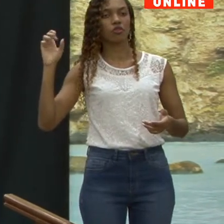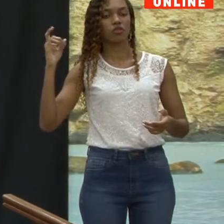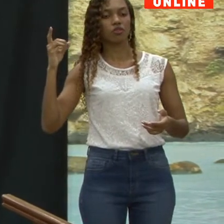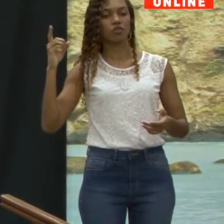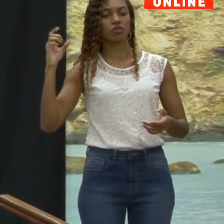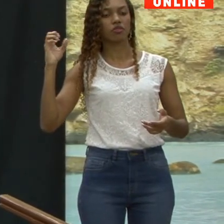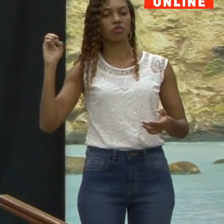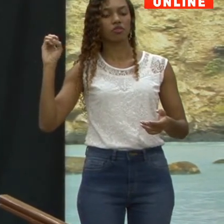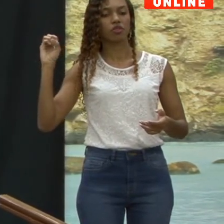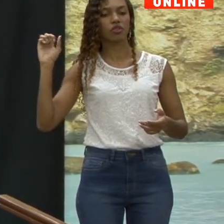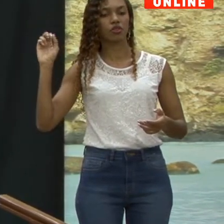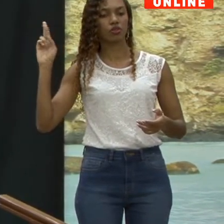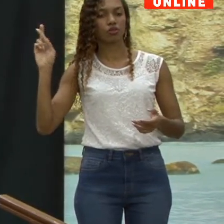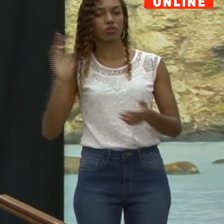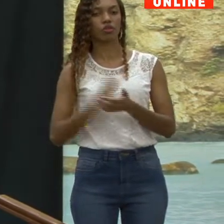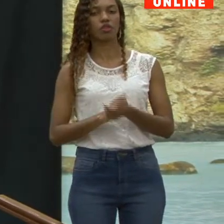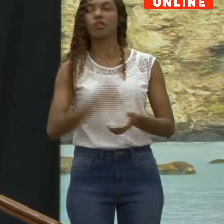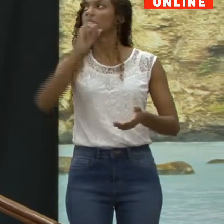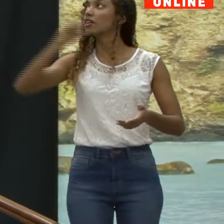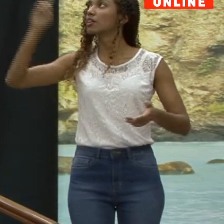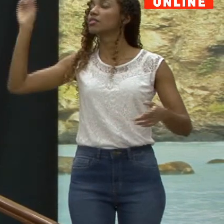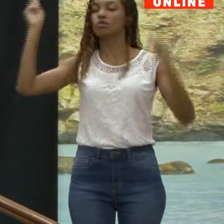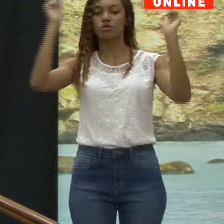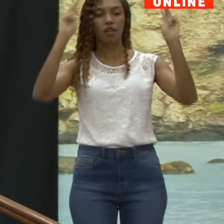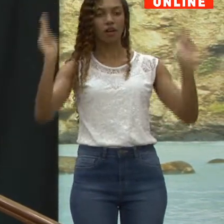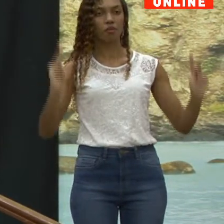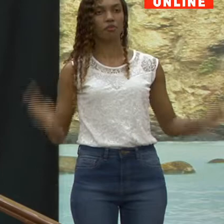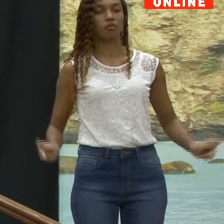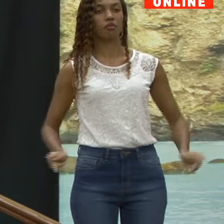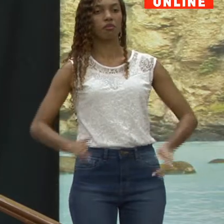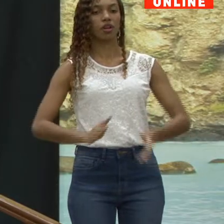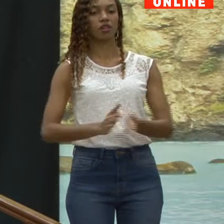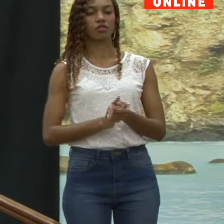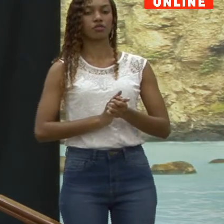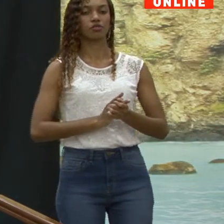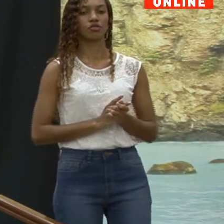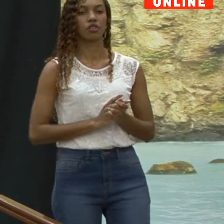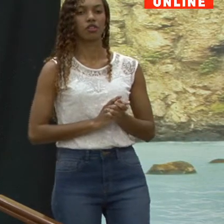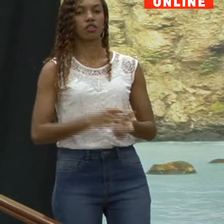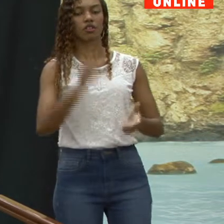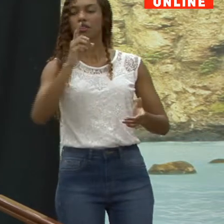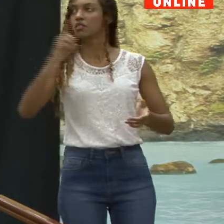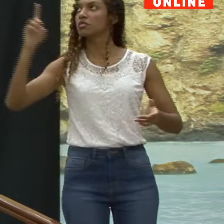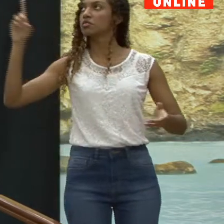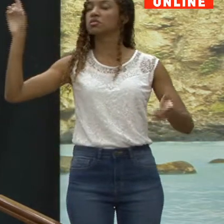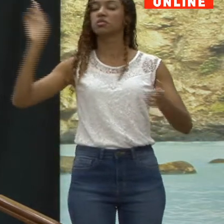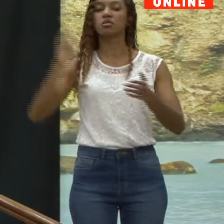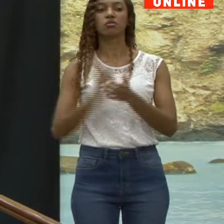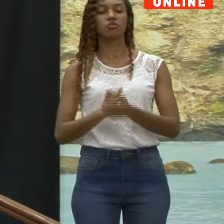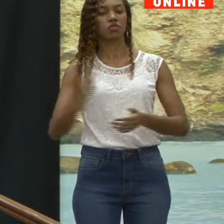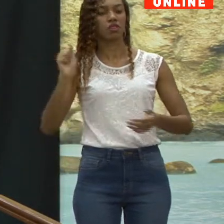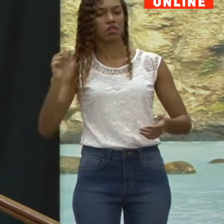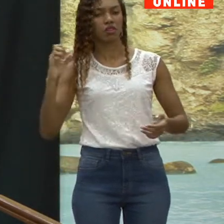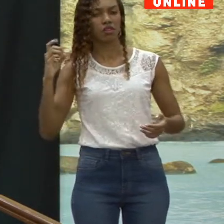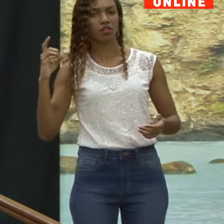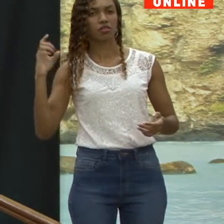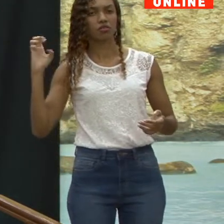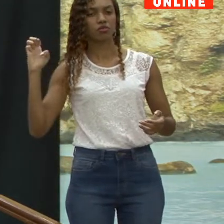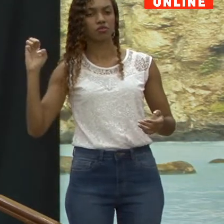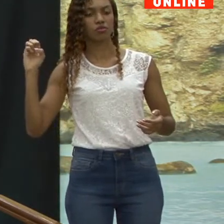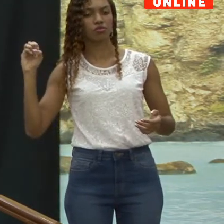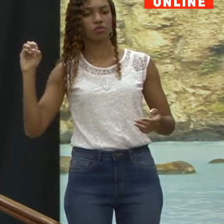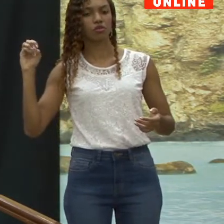Deus Todo-Poderoso, Jeová, Rafa, Adonai, Hashem. Sabe quem